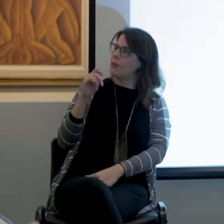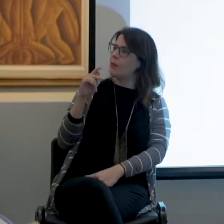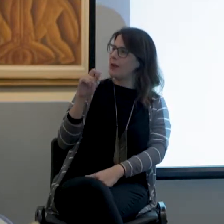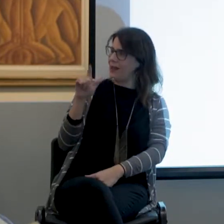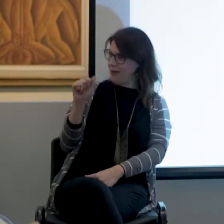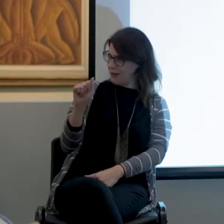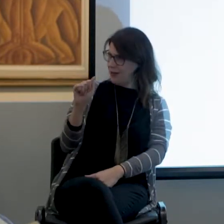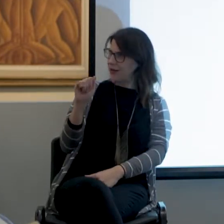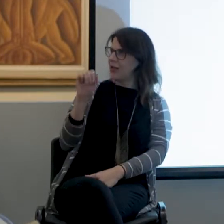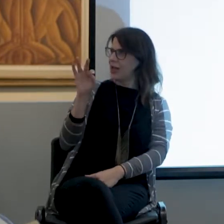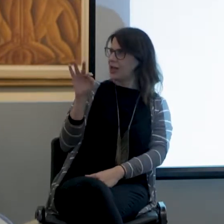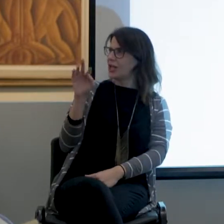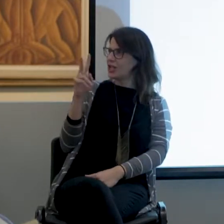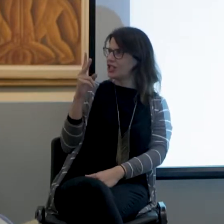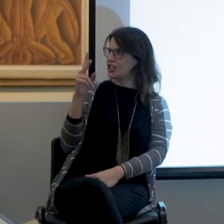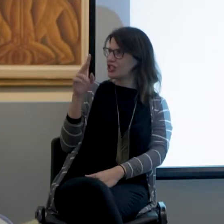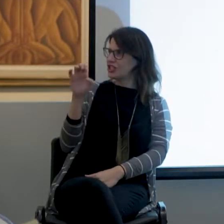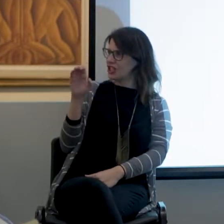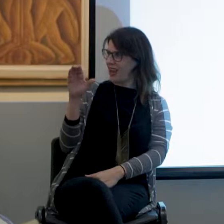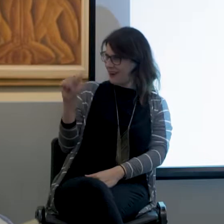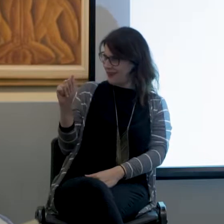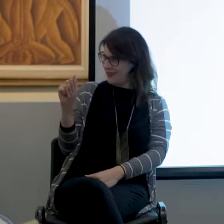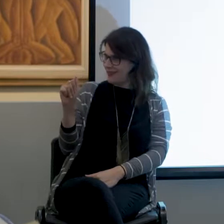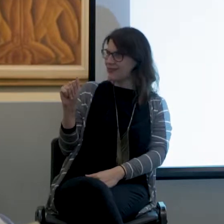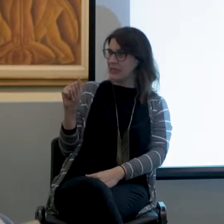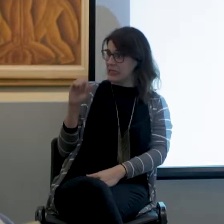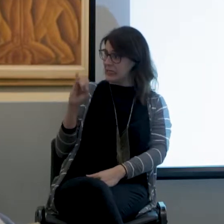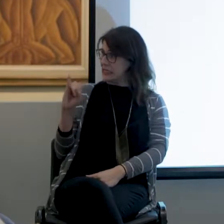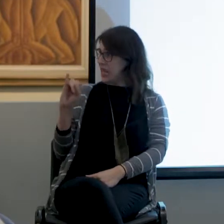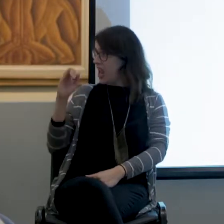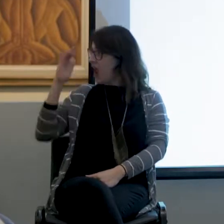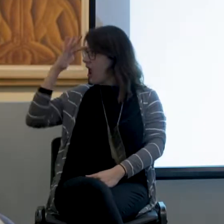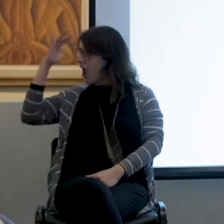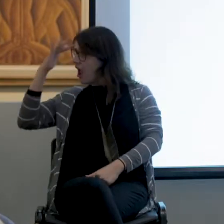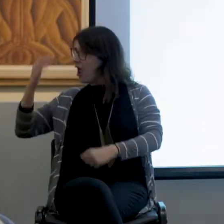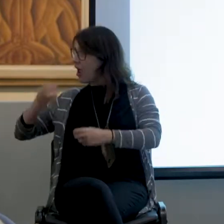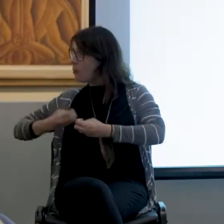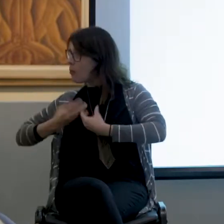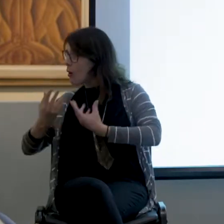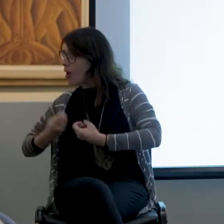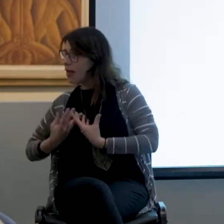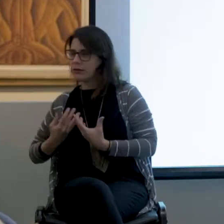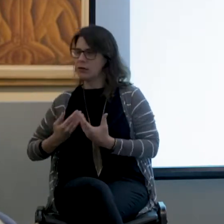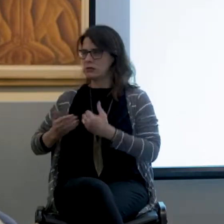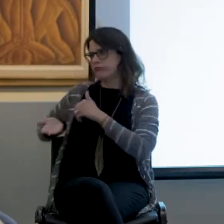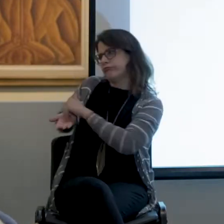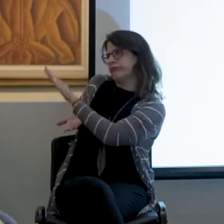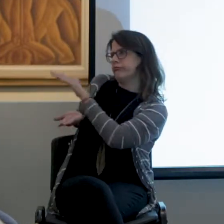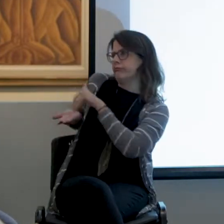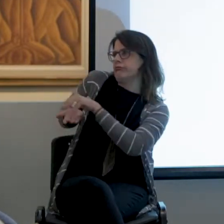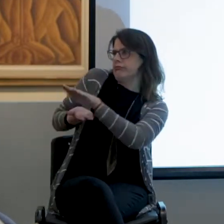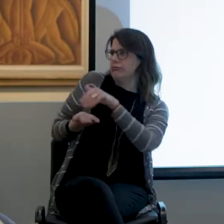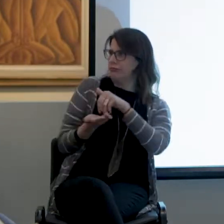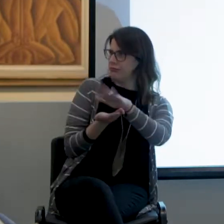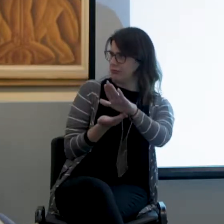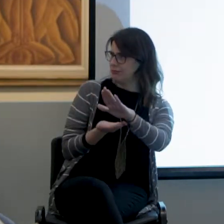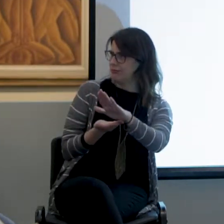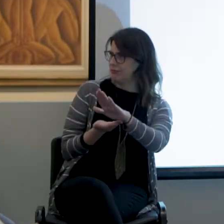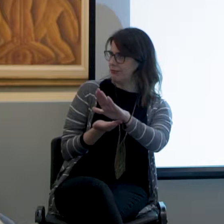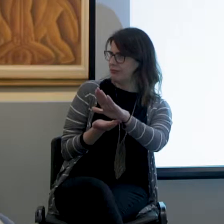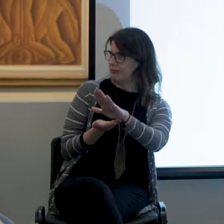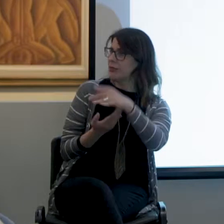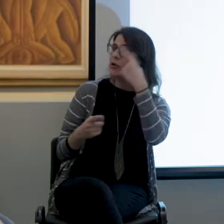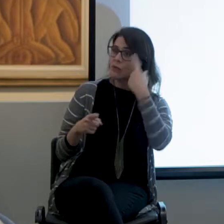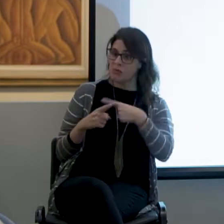com o real, com o visível. O filósofo, esse sim, lida com aquilo com